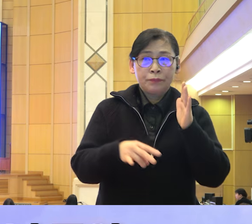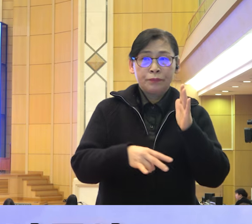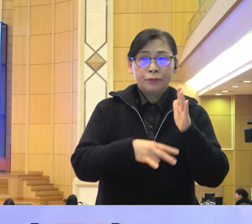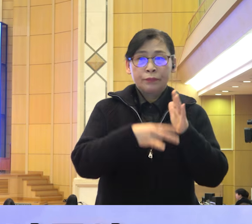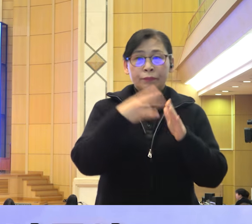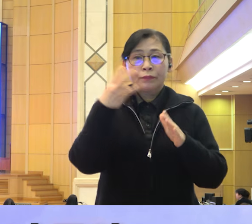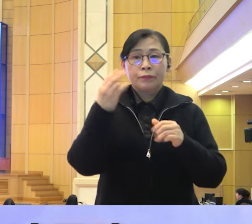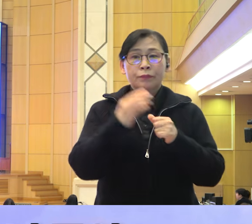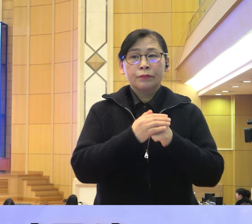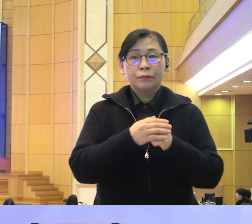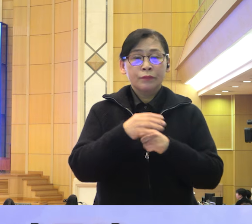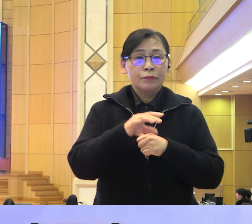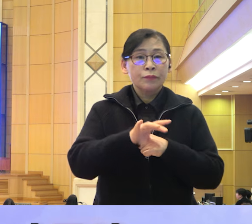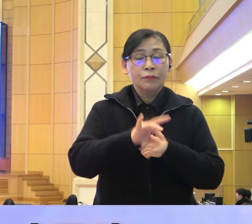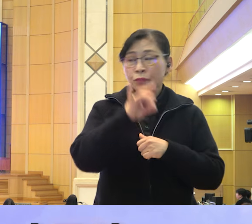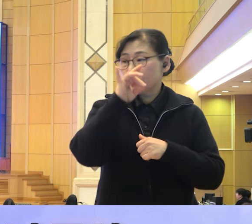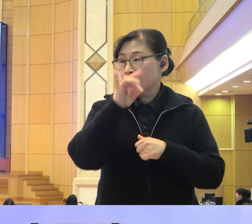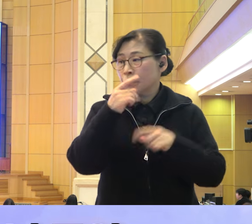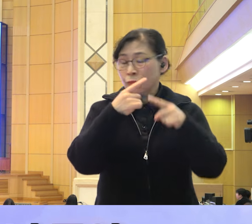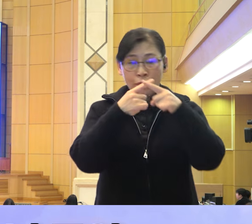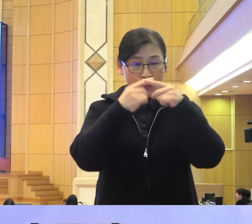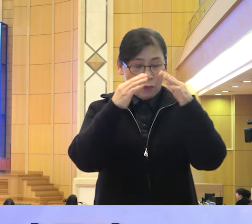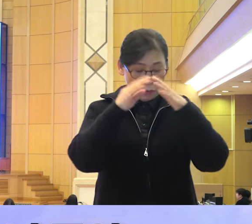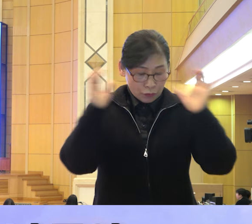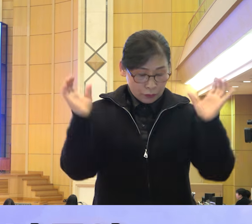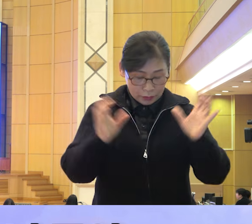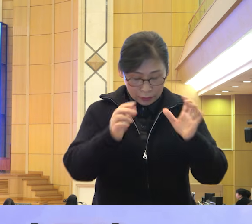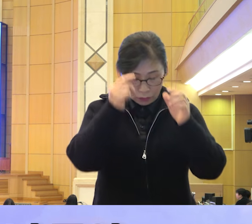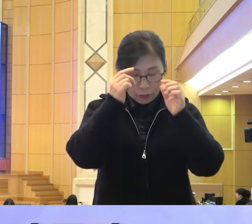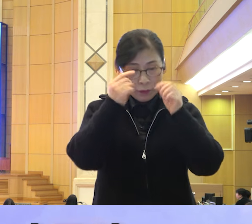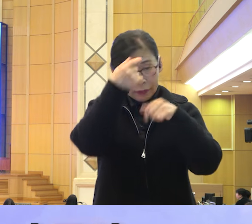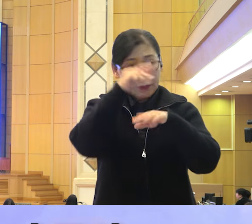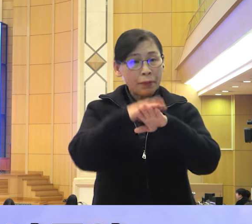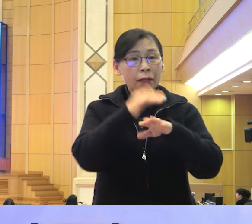성전에서, 초급 성경 교육은 교육실에서 있습니다.